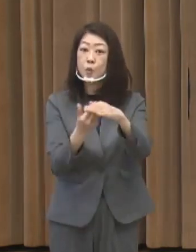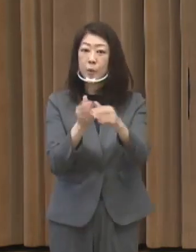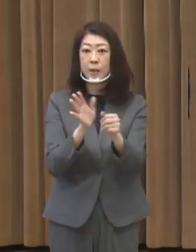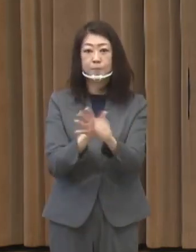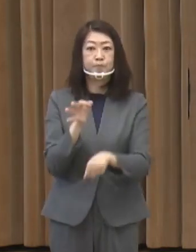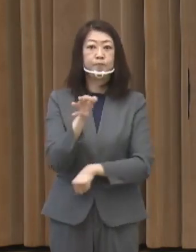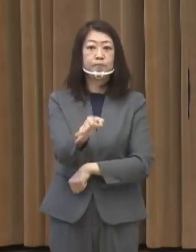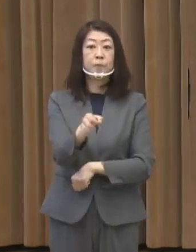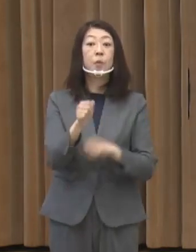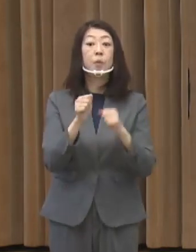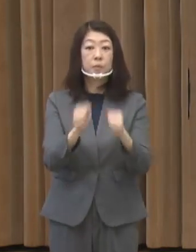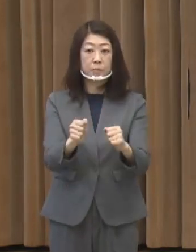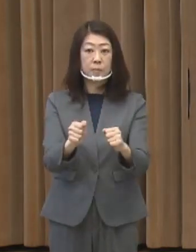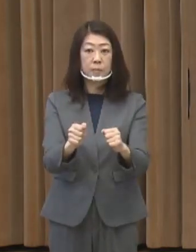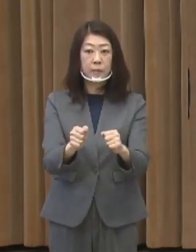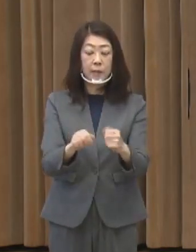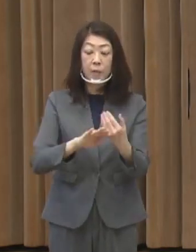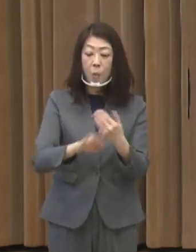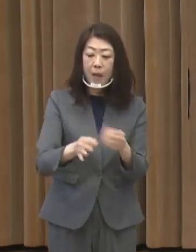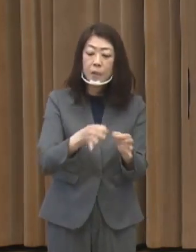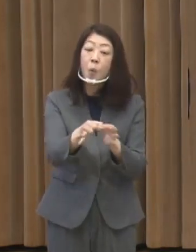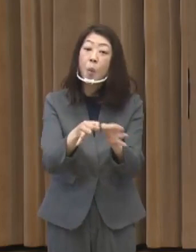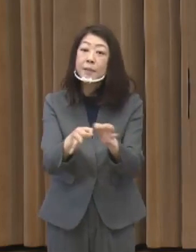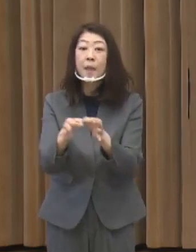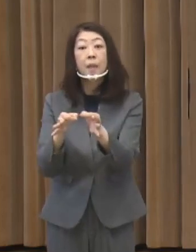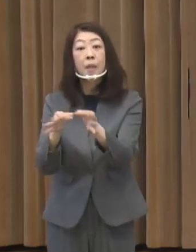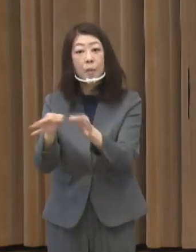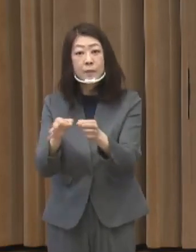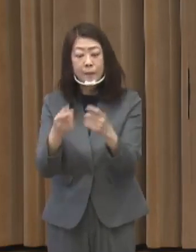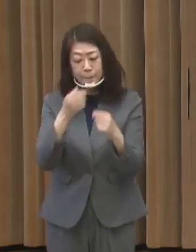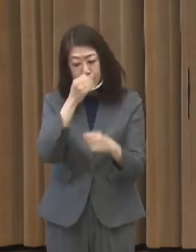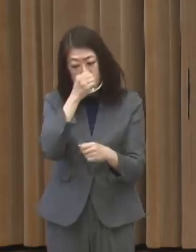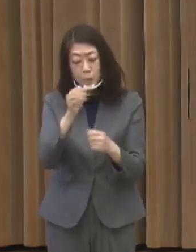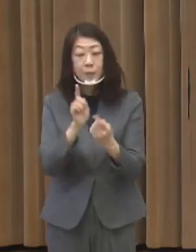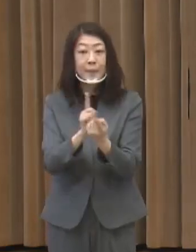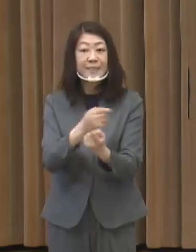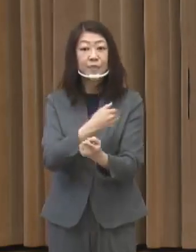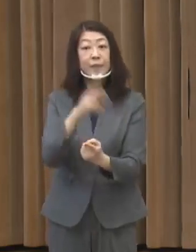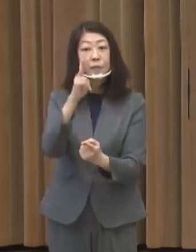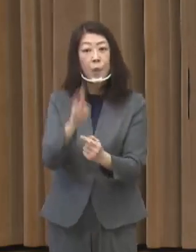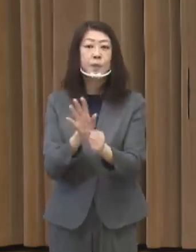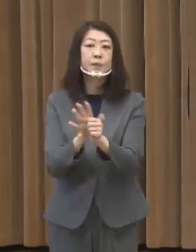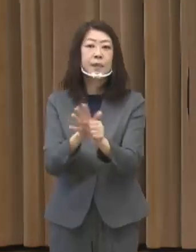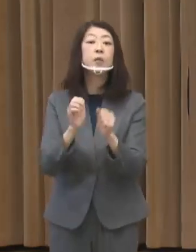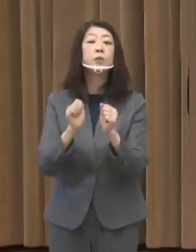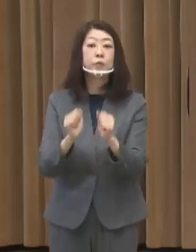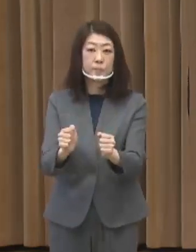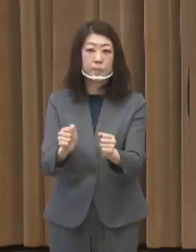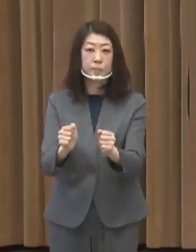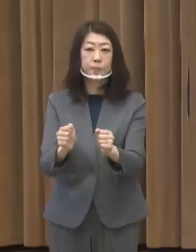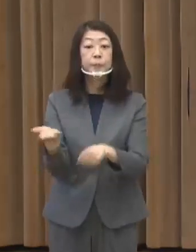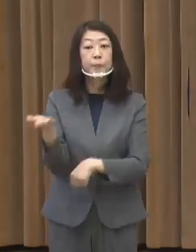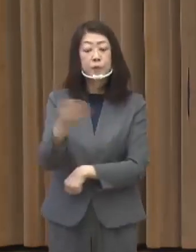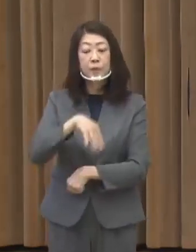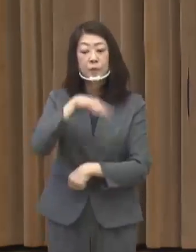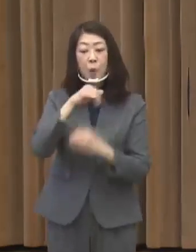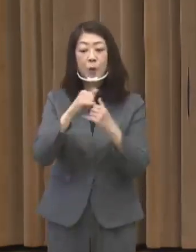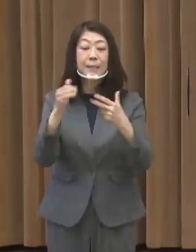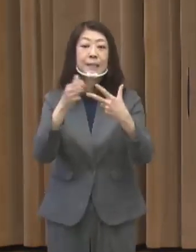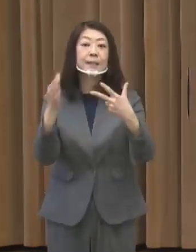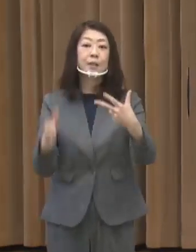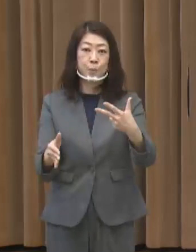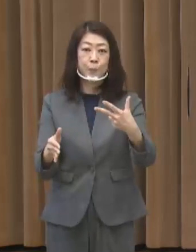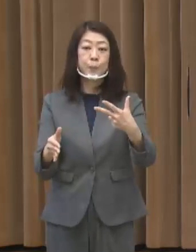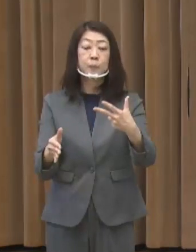な感染防止対策を講じることができるよう支援してまいります。次に、高齢者入所施設の新型コロナ感染